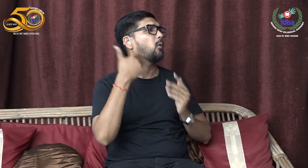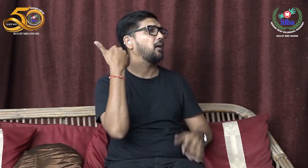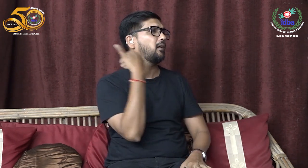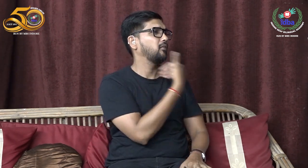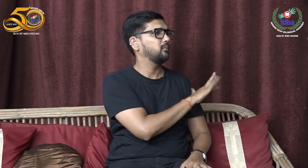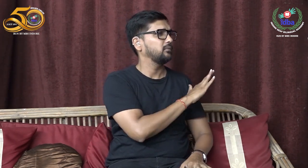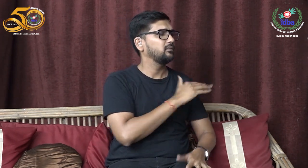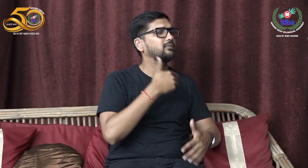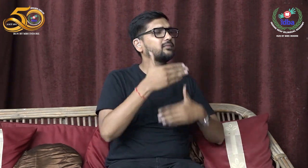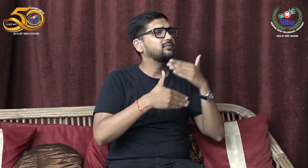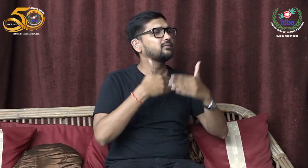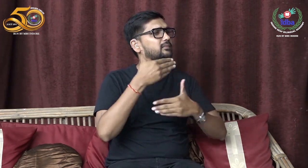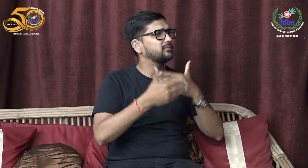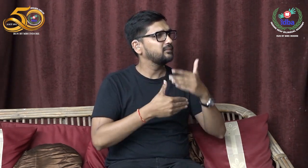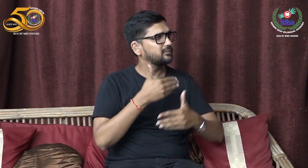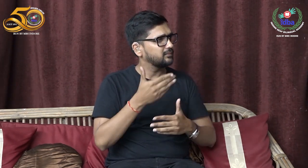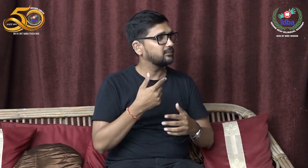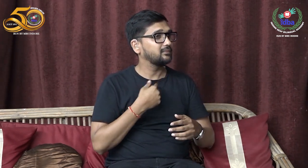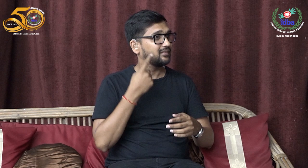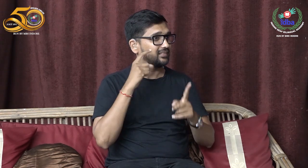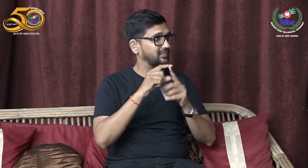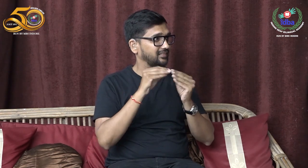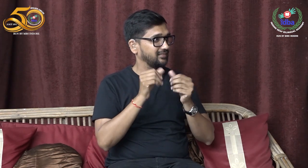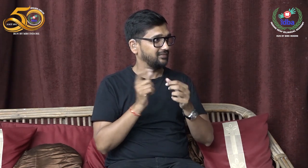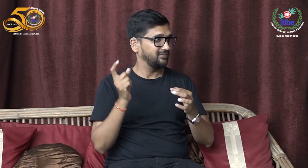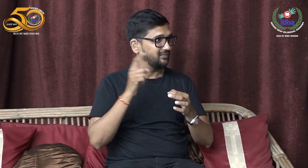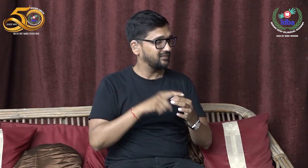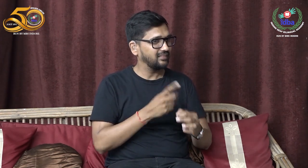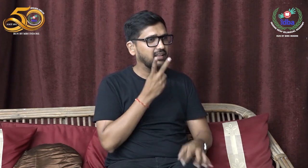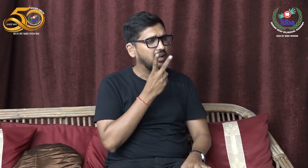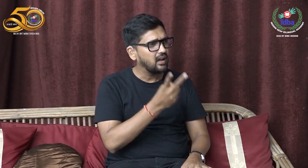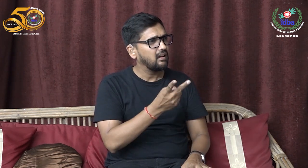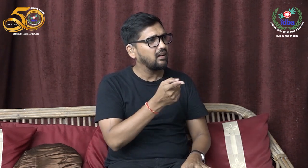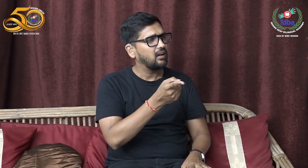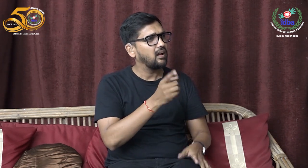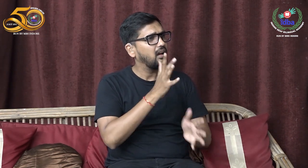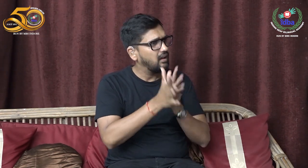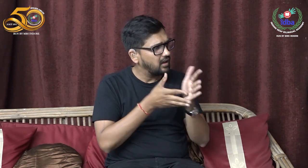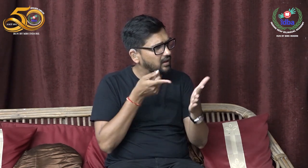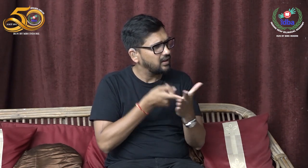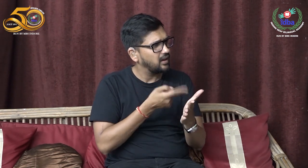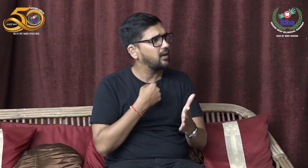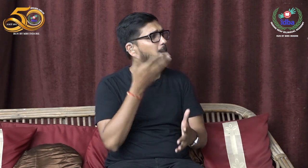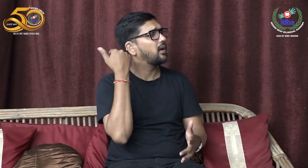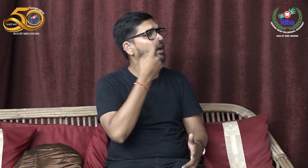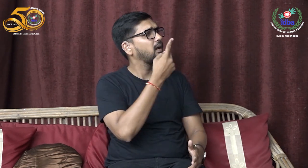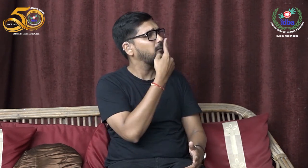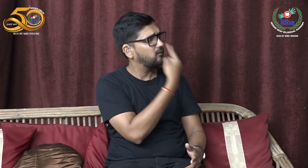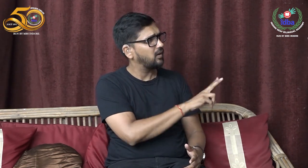साइन कर रहे थे, तो मुझे समझ नहीं आता, पर मैंने छोड़ दिया, इग्नोर कर दिया। देन मुझे जब मालूम पड़ा IDBA के बारे में, तब मैंने देखा तो ये लोग सब साइन कर रहे हैं। पहले मैंने